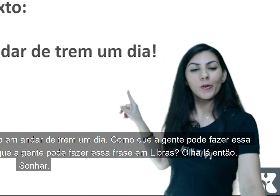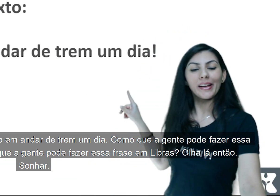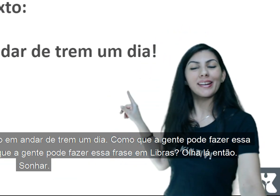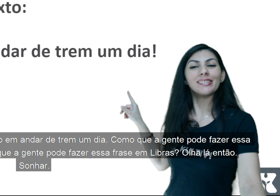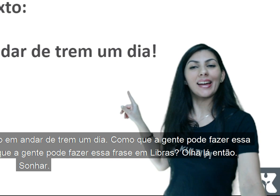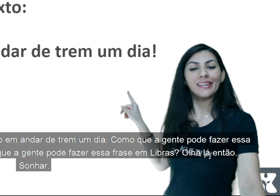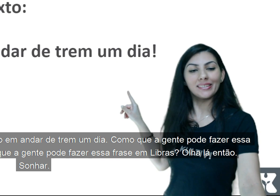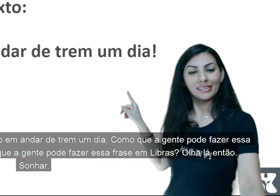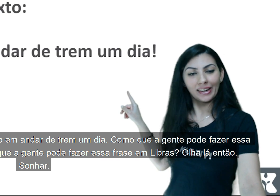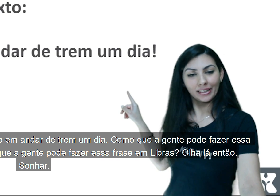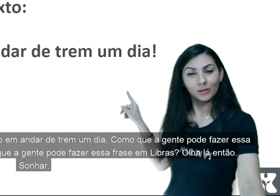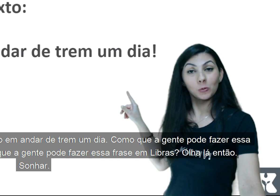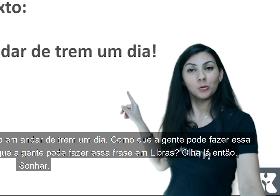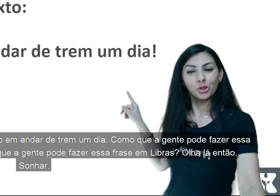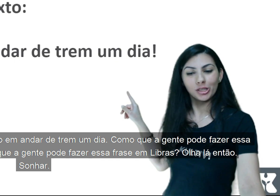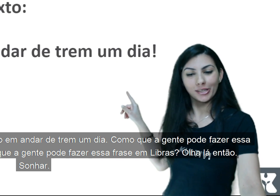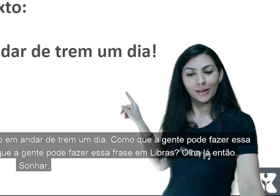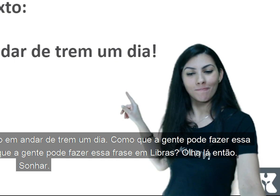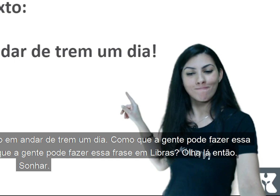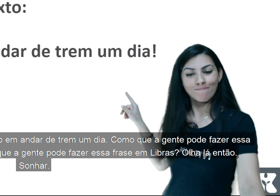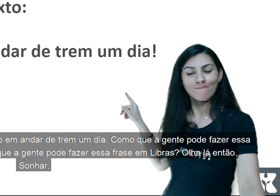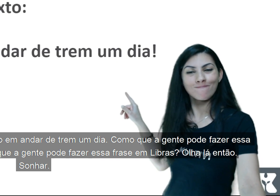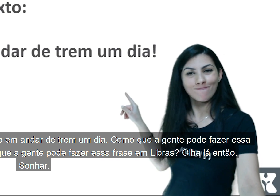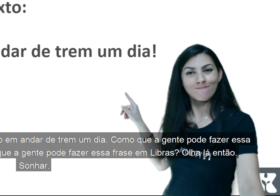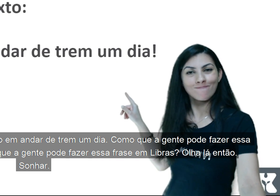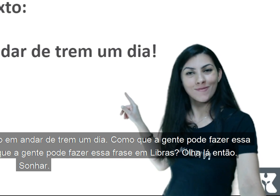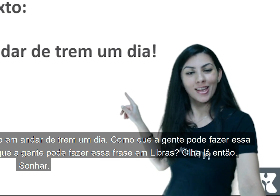Sonho em andar de trem um dia.